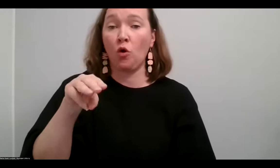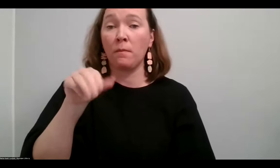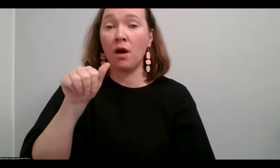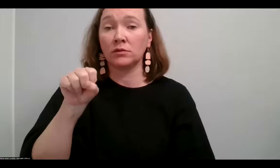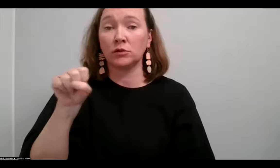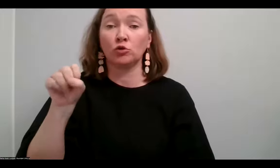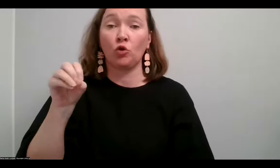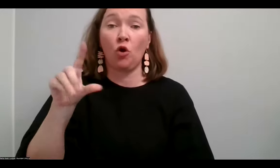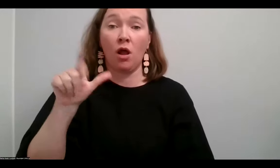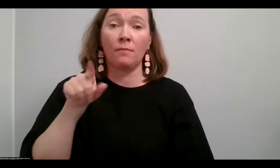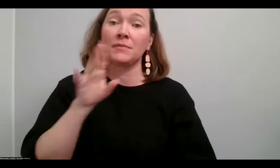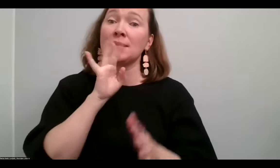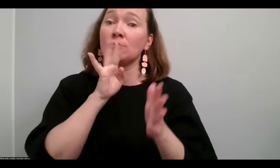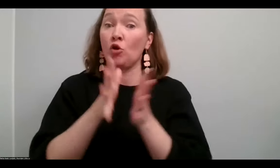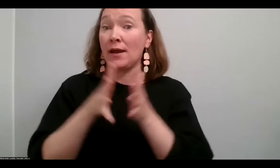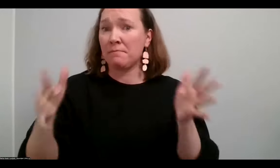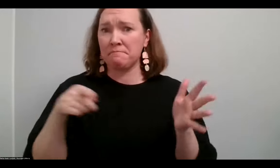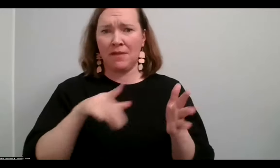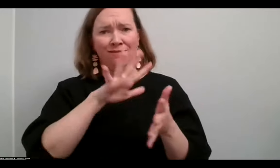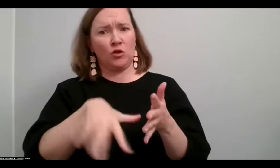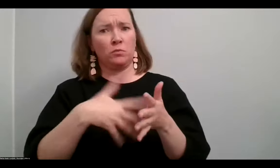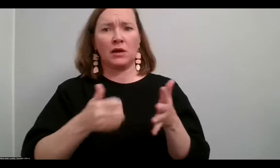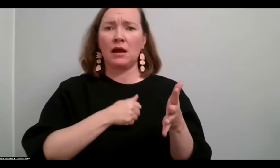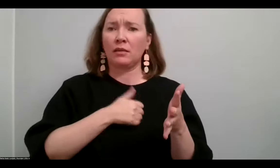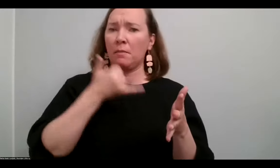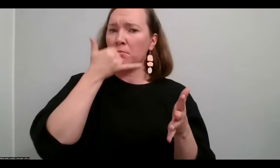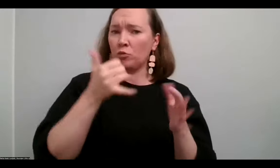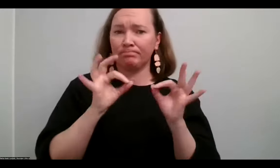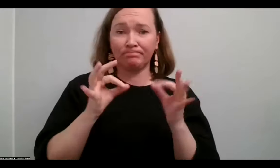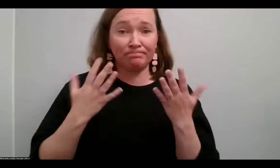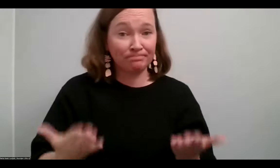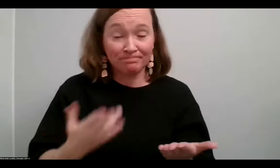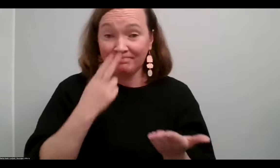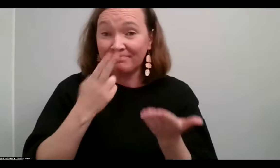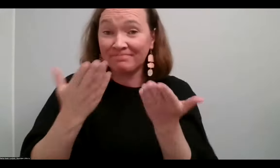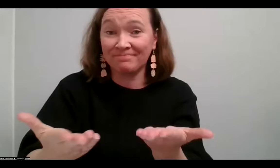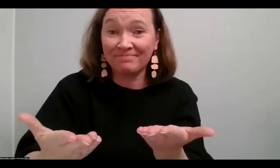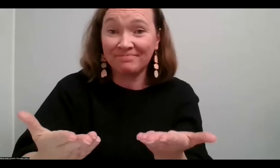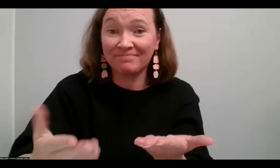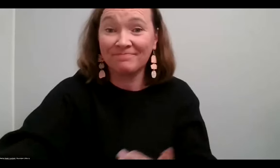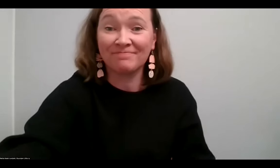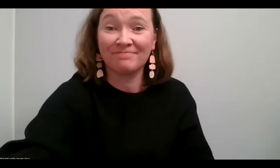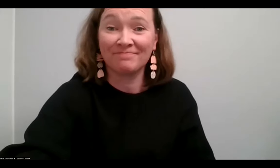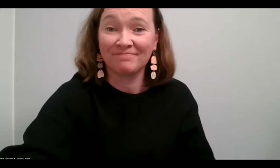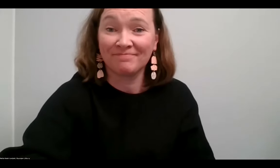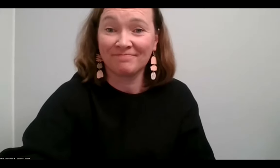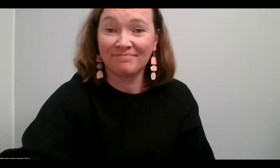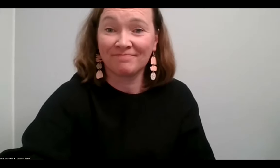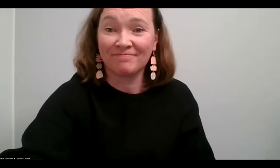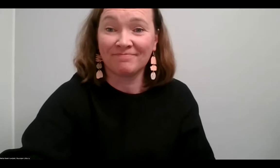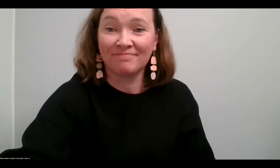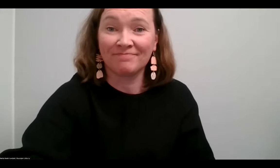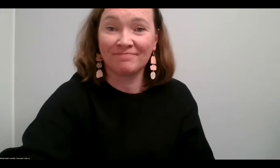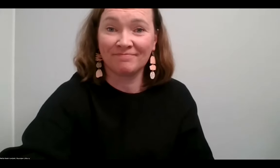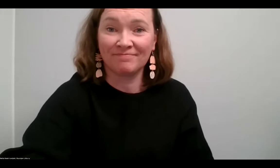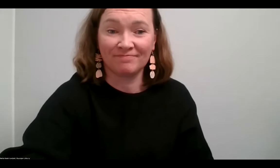hätäpuheluprojektin päällikön Tuomas Solan kertomaan meille tästä enemmän. Eli millainen on viittomakielinen hätäilmoitus? Ole